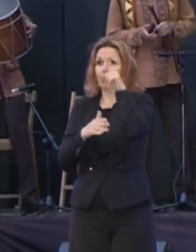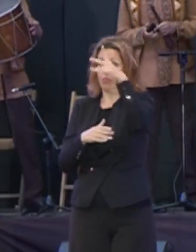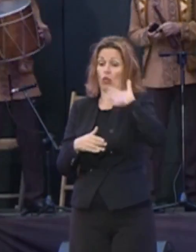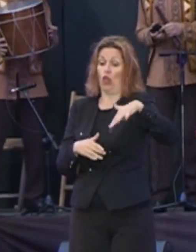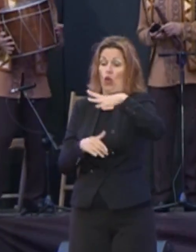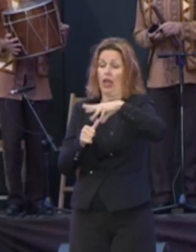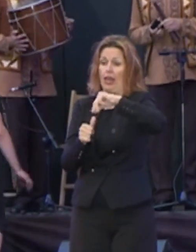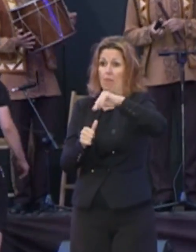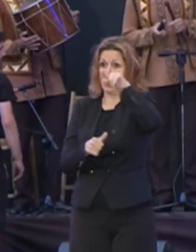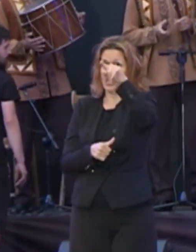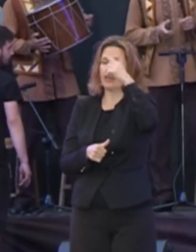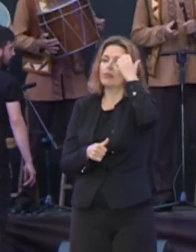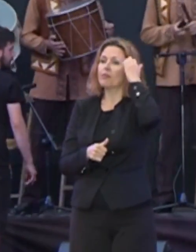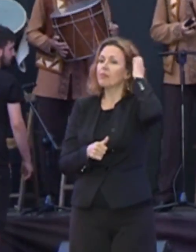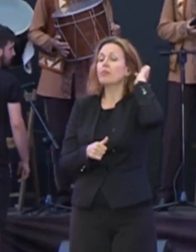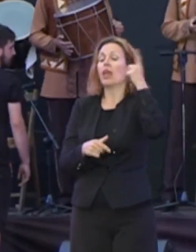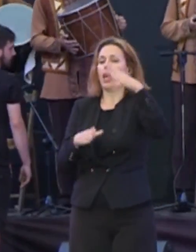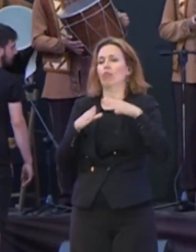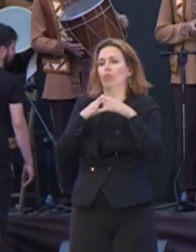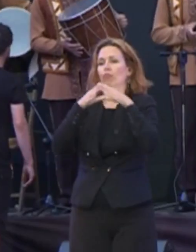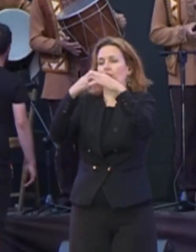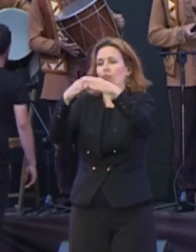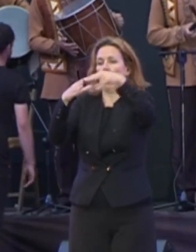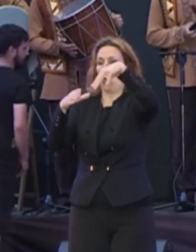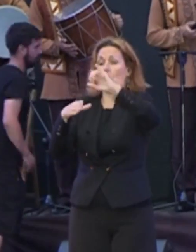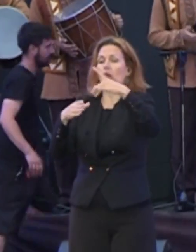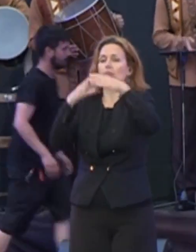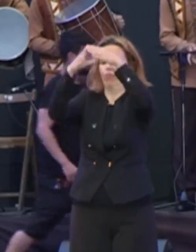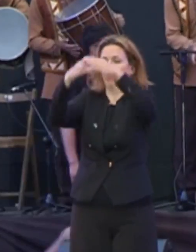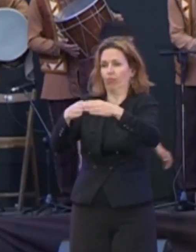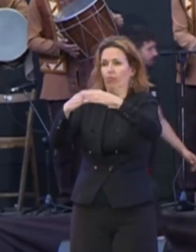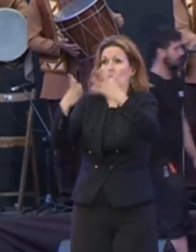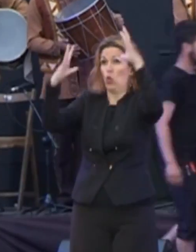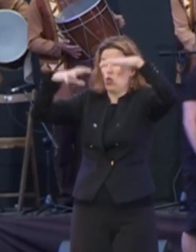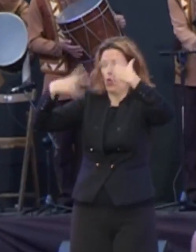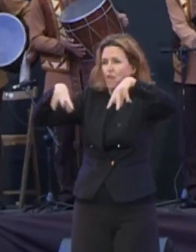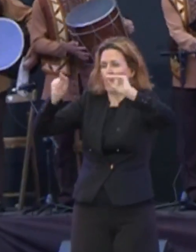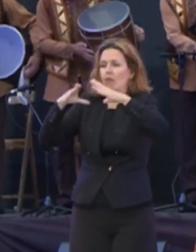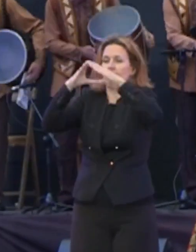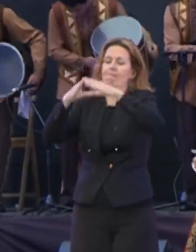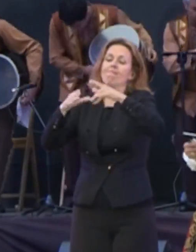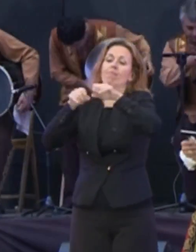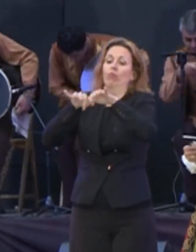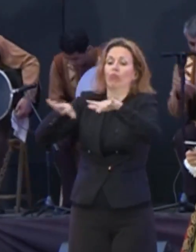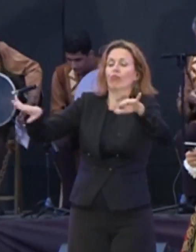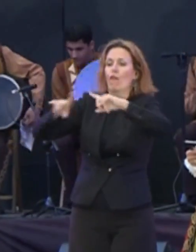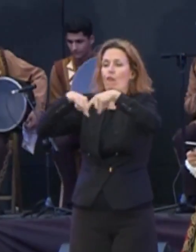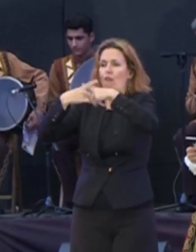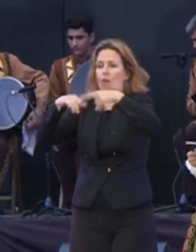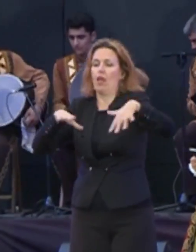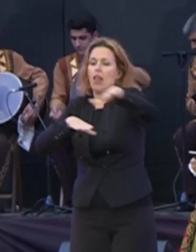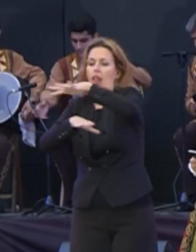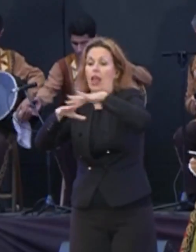Armenia, varó el arca de Noé cuando terminó el diluvio. Allí se estableció Noé con su familia y